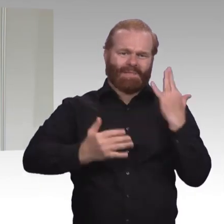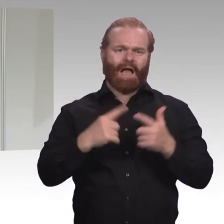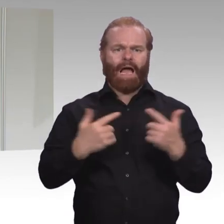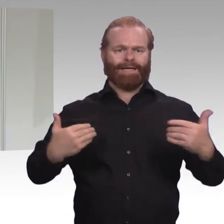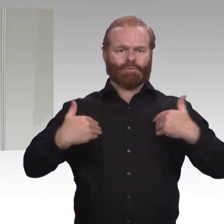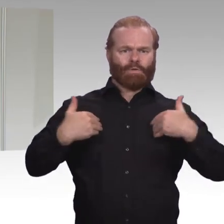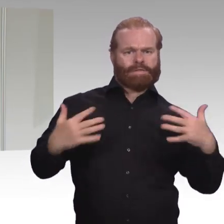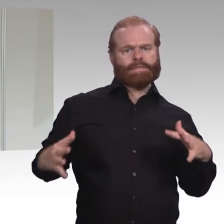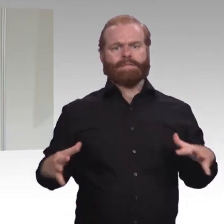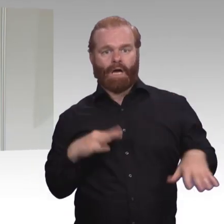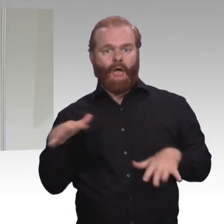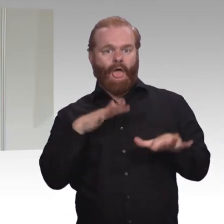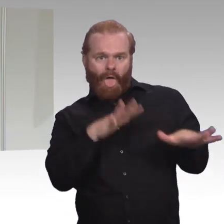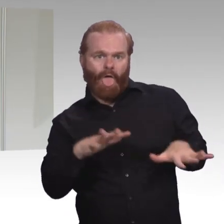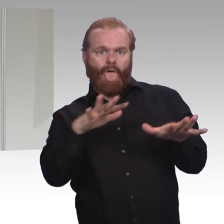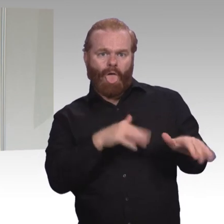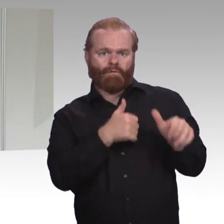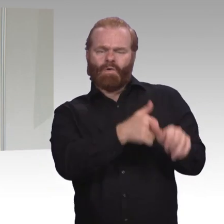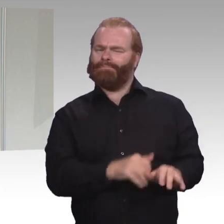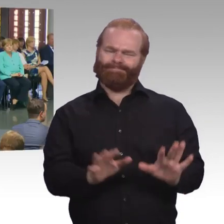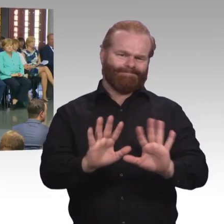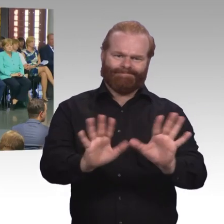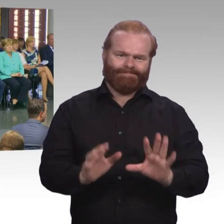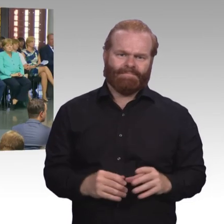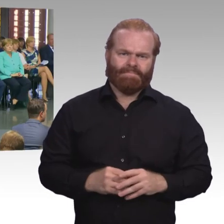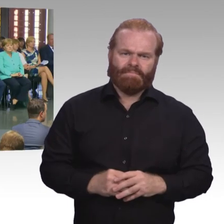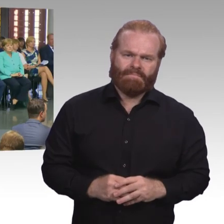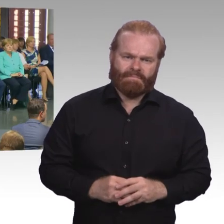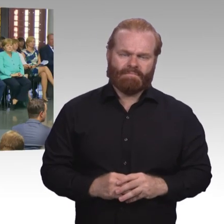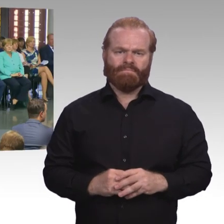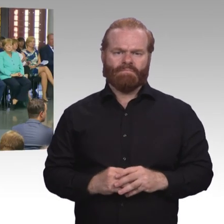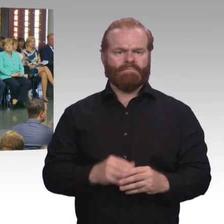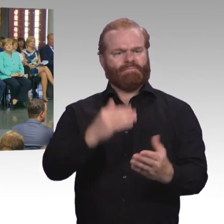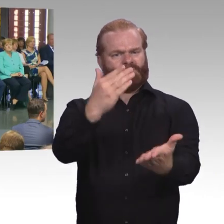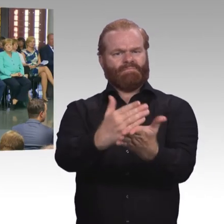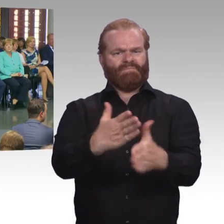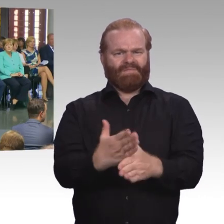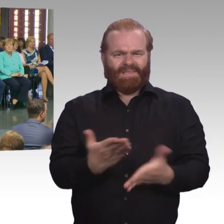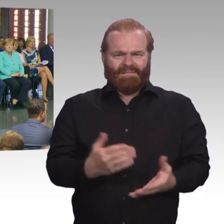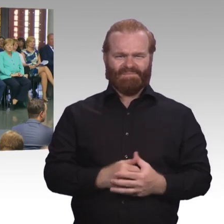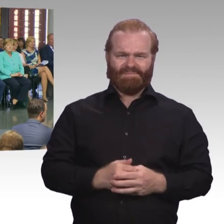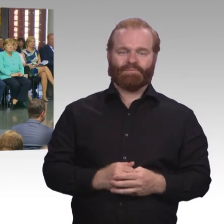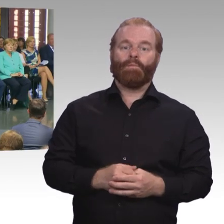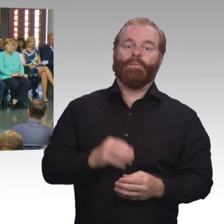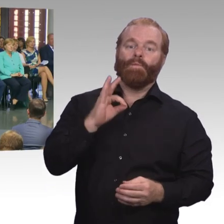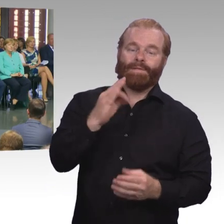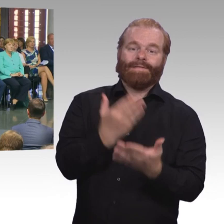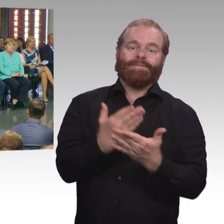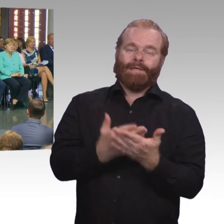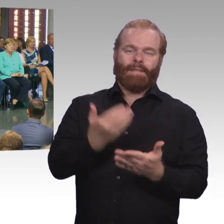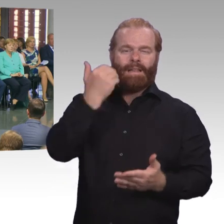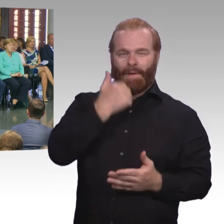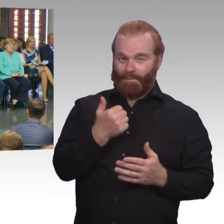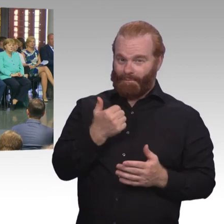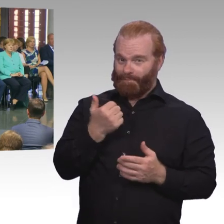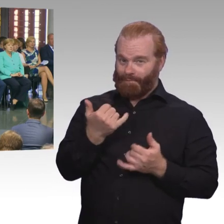Und deswegen, liebe Frau Bundeskanzlerin, möchte ich mich ganz herzlich bei Ihnen für die klaren Worte auf der Pressekonferenz bedanken, weil